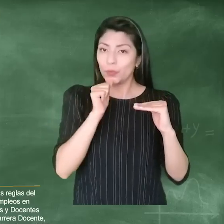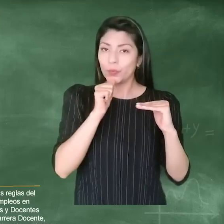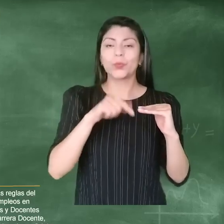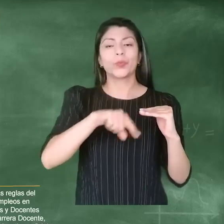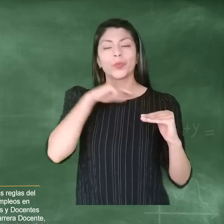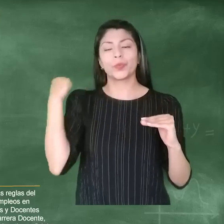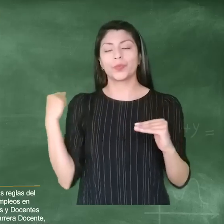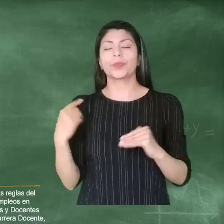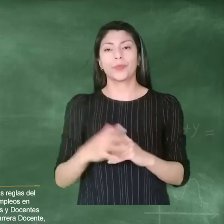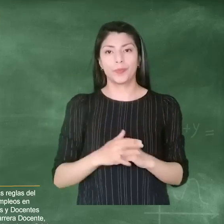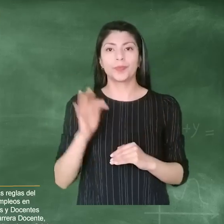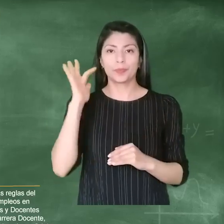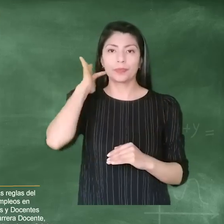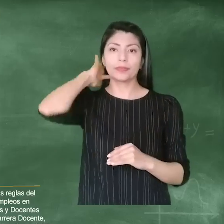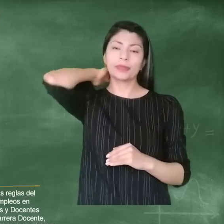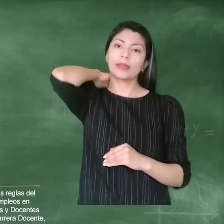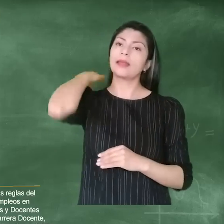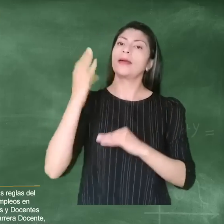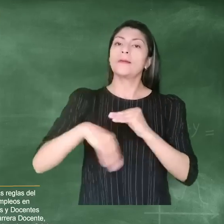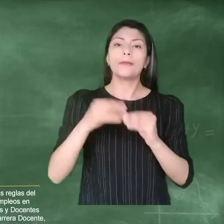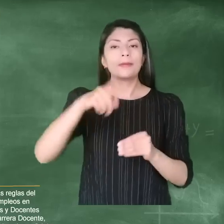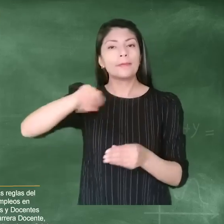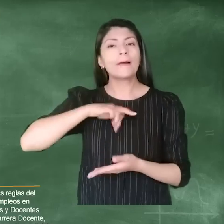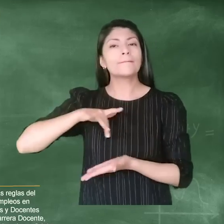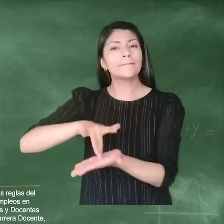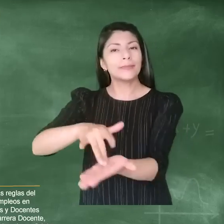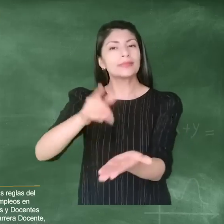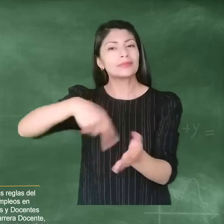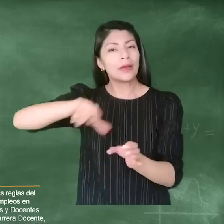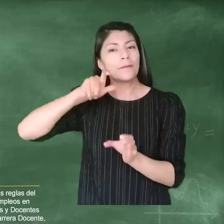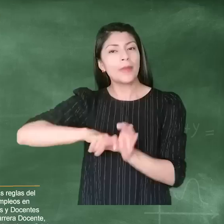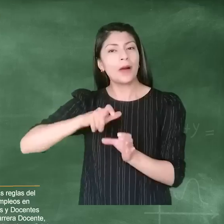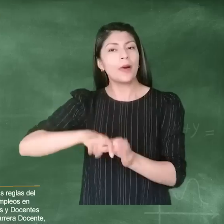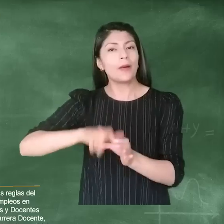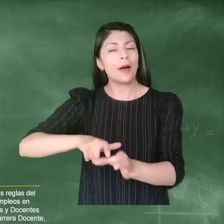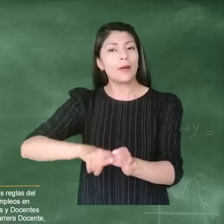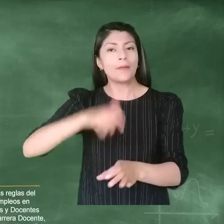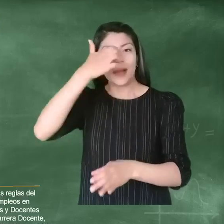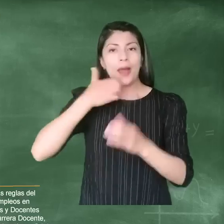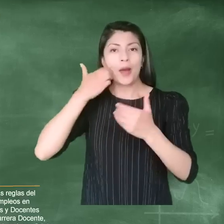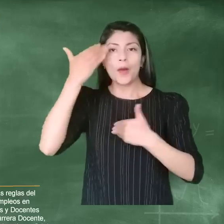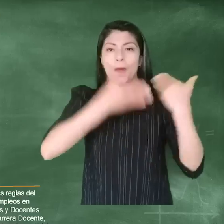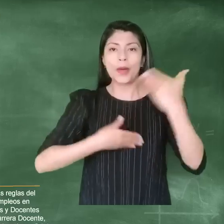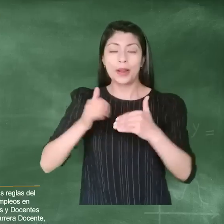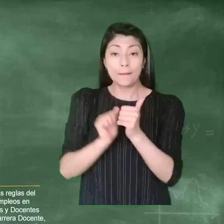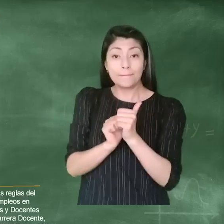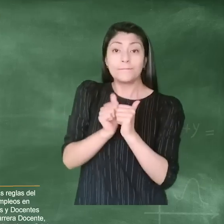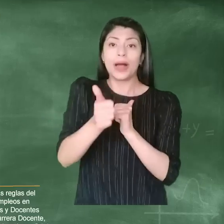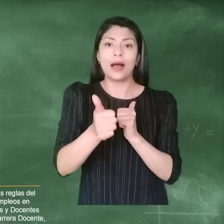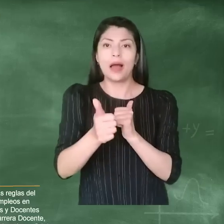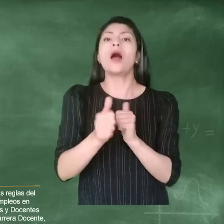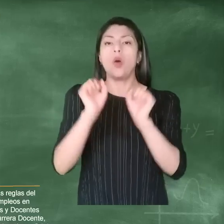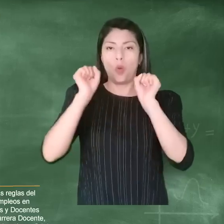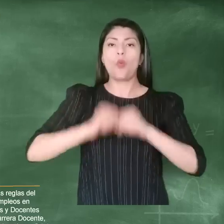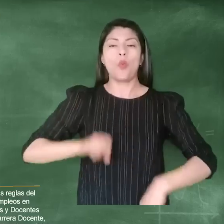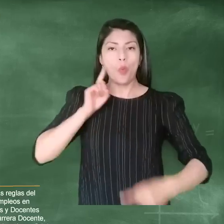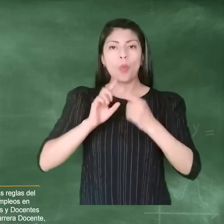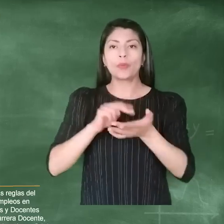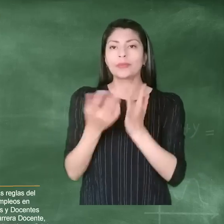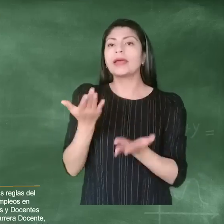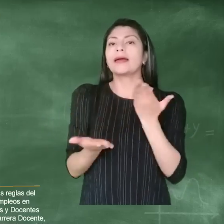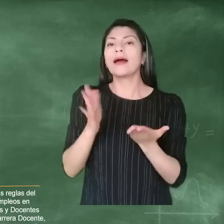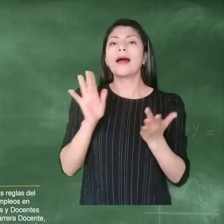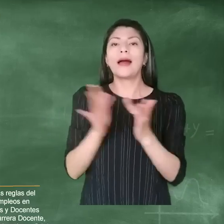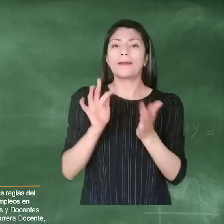participando en el proceso de selección. Los resultados de los inscritos que superen la mencionada prueba serán ponderados